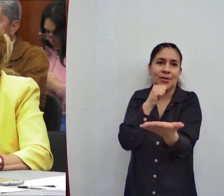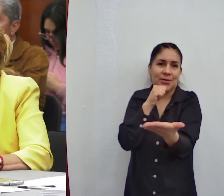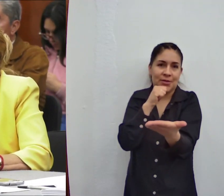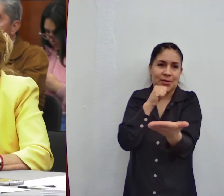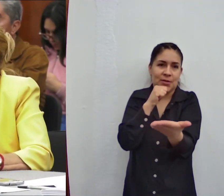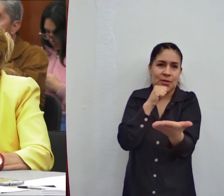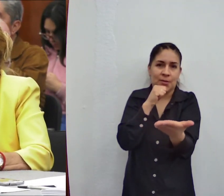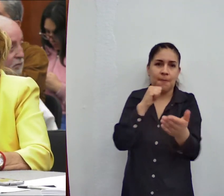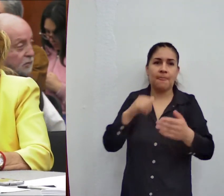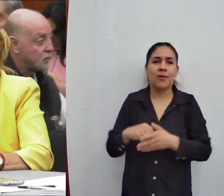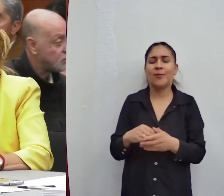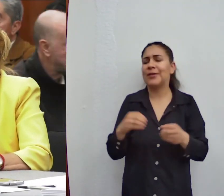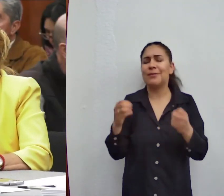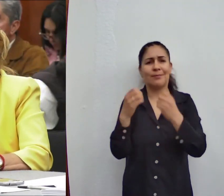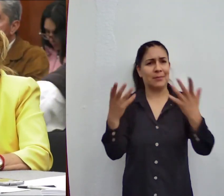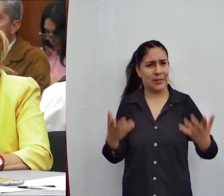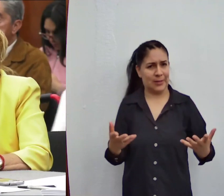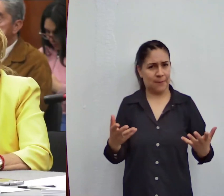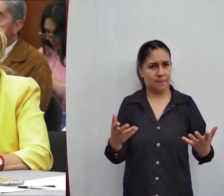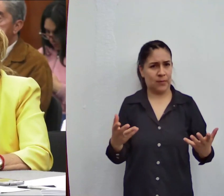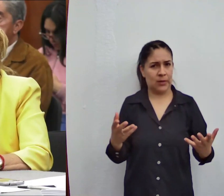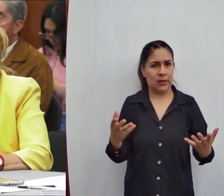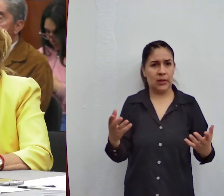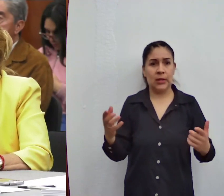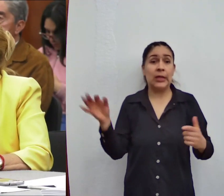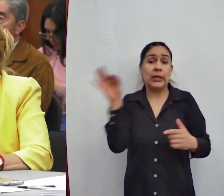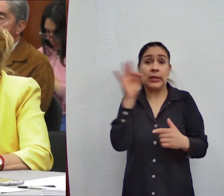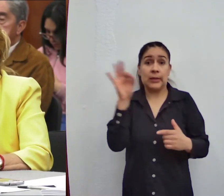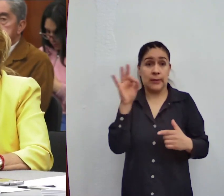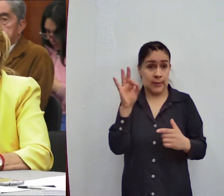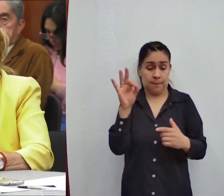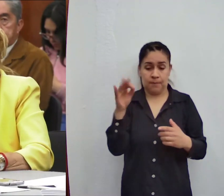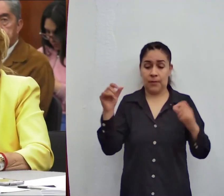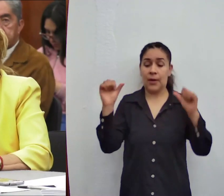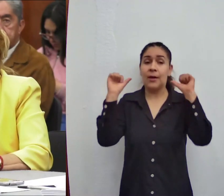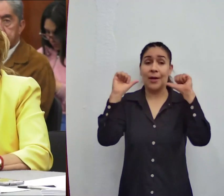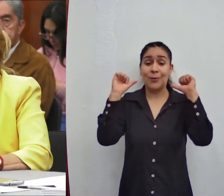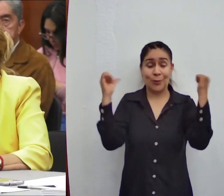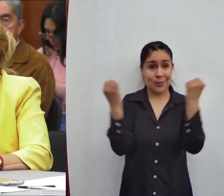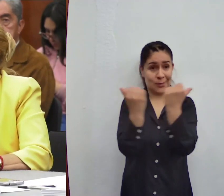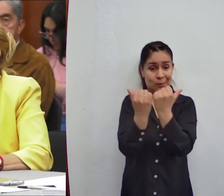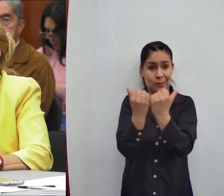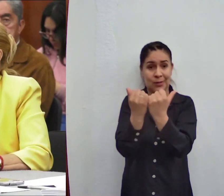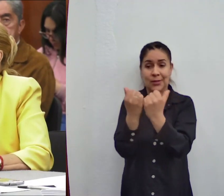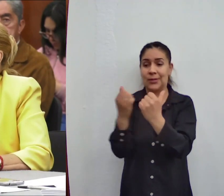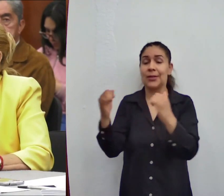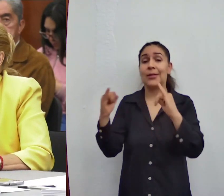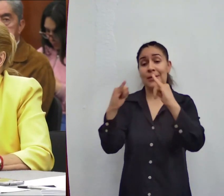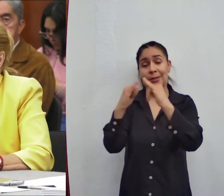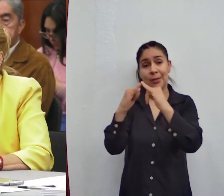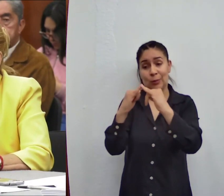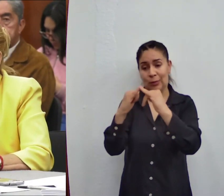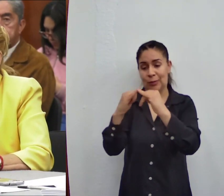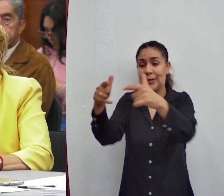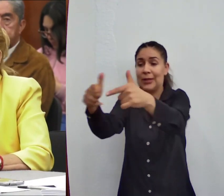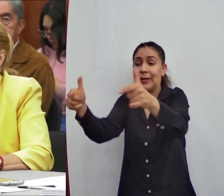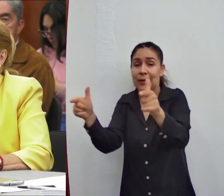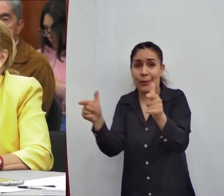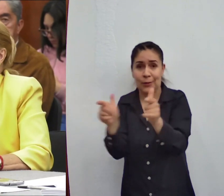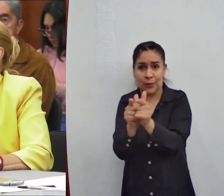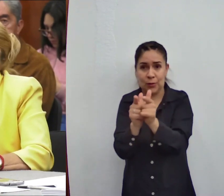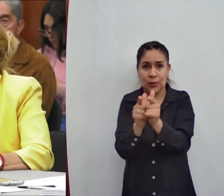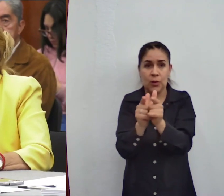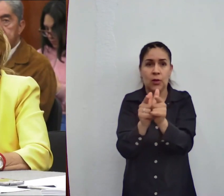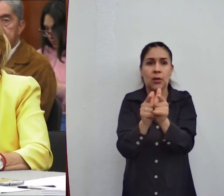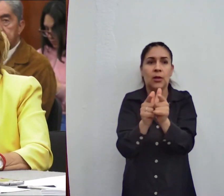de Mexiquense de la Discapacidad para que todas las personas queden credencializadas